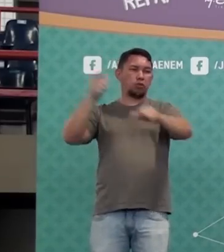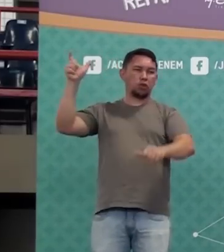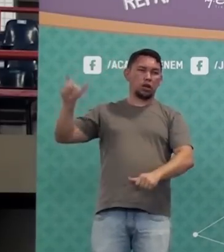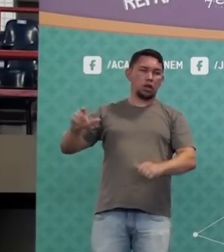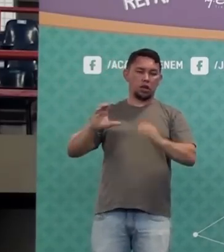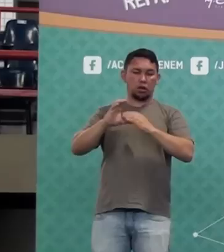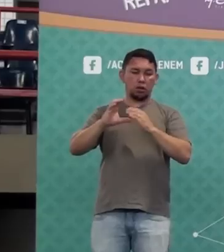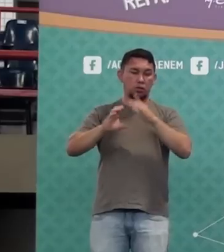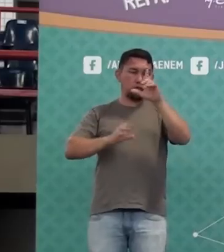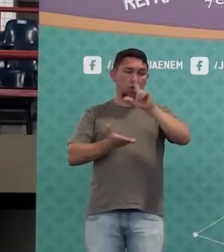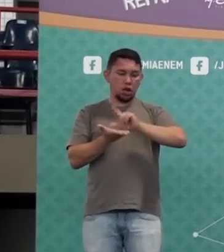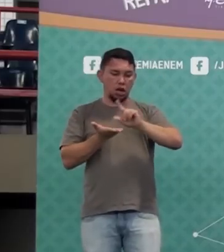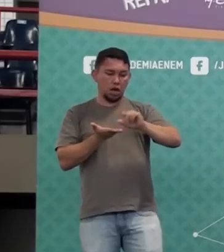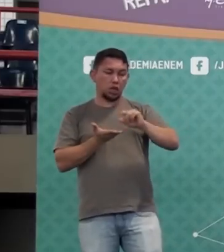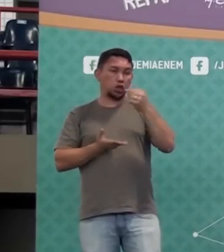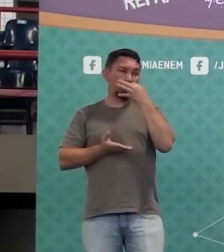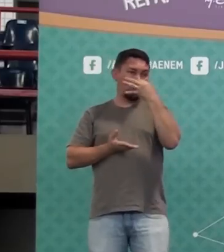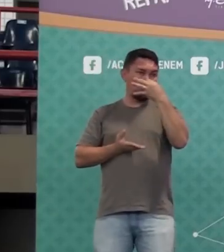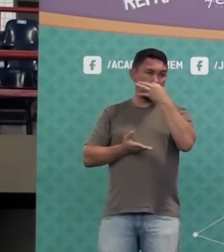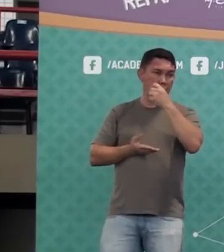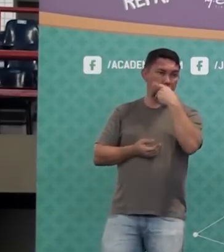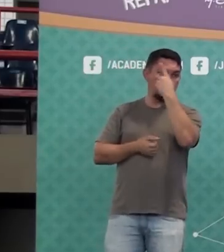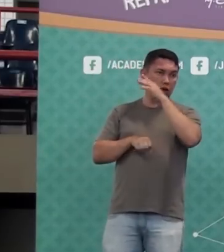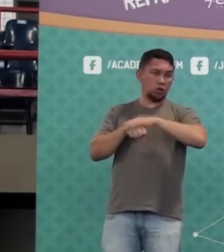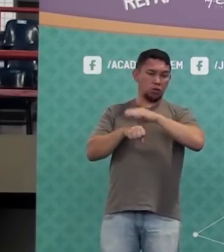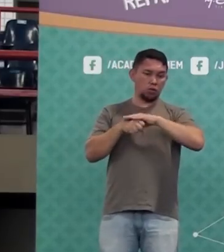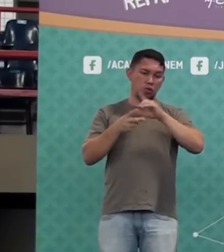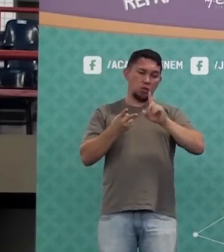pedir artigo de opinião,